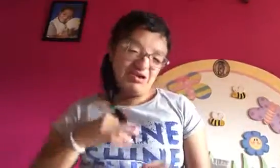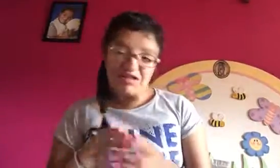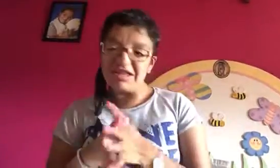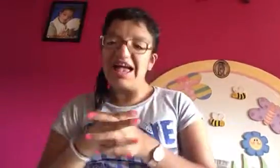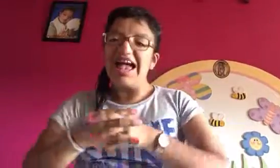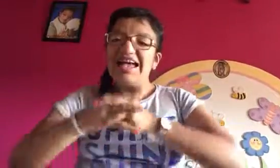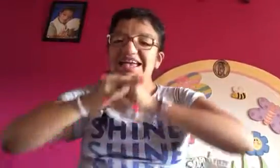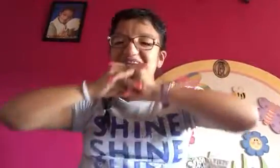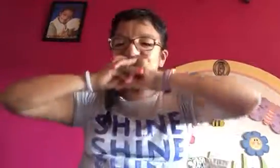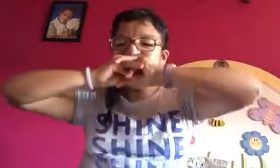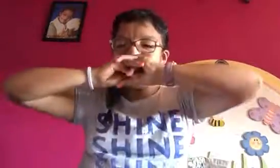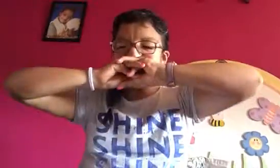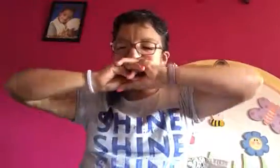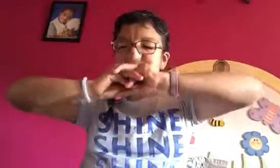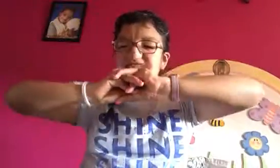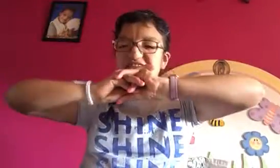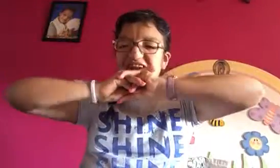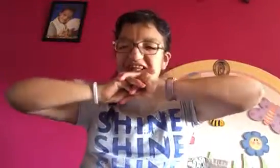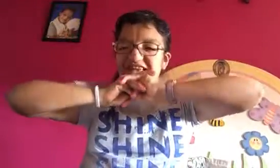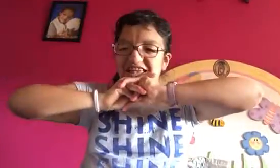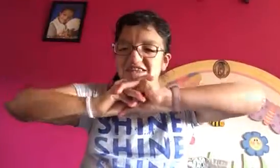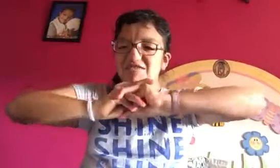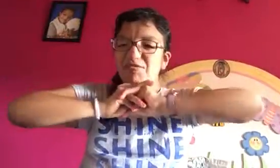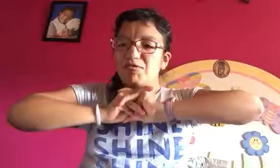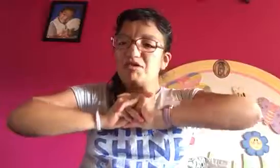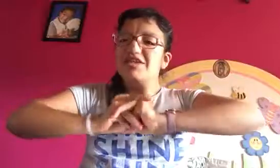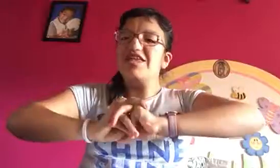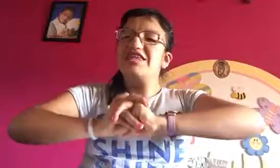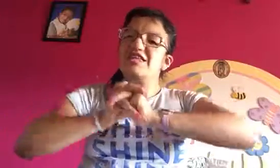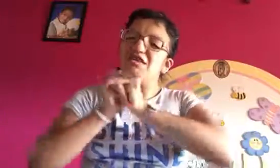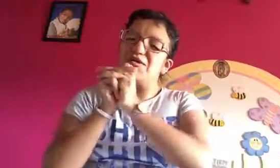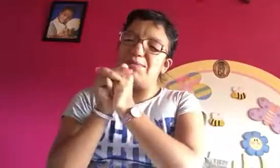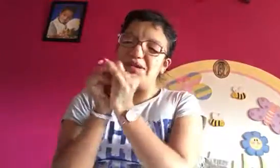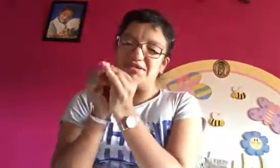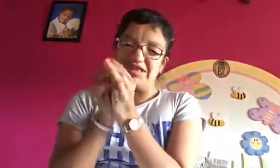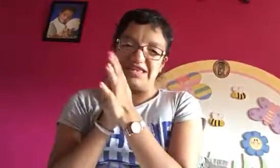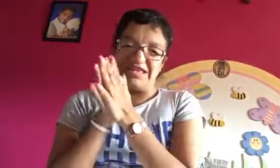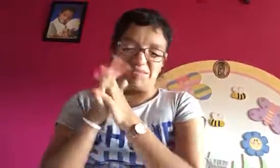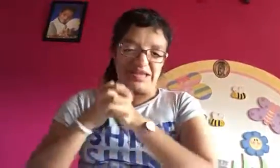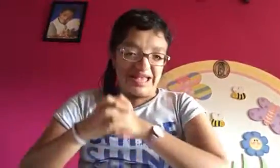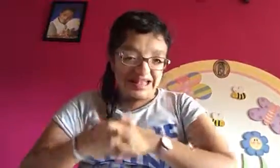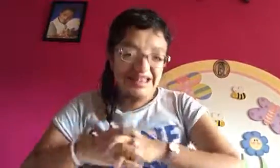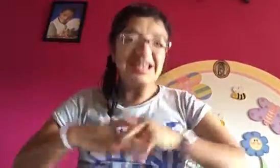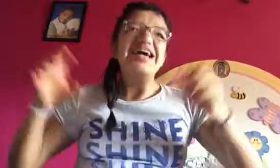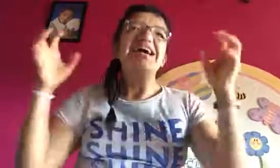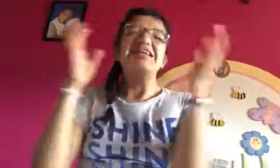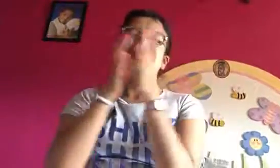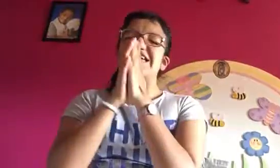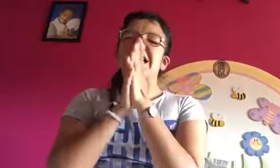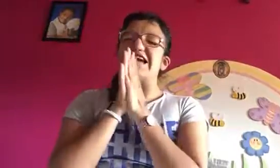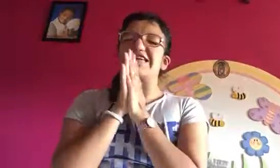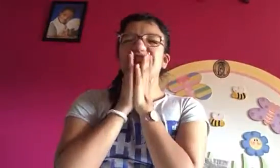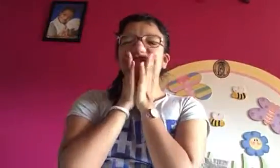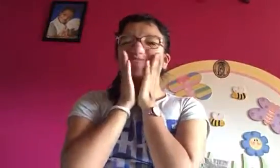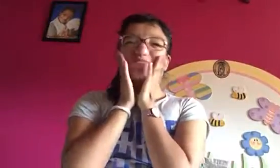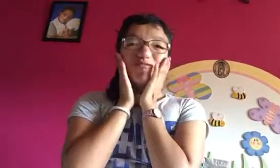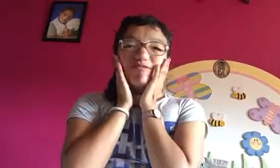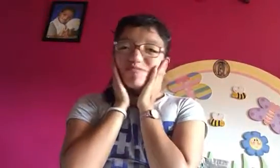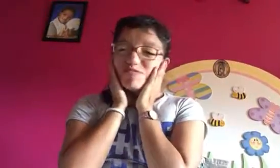videos y les quiero contar que ya somos 19 personitas en mi canal. Ya, y estoy muy,